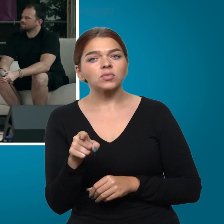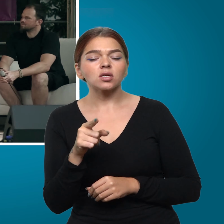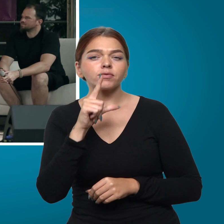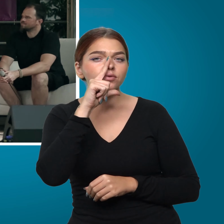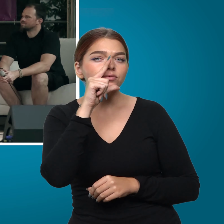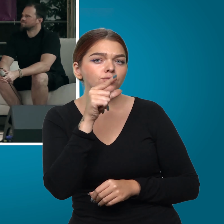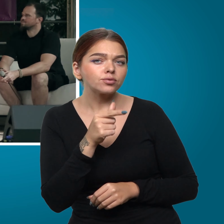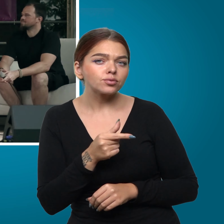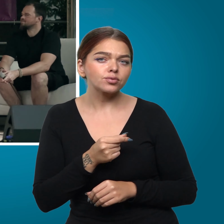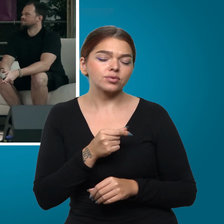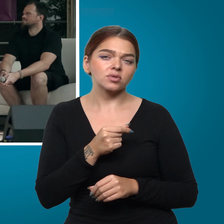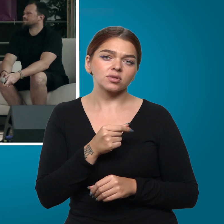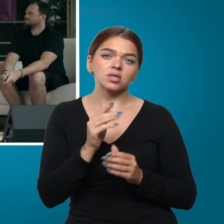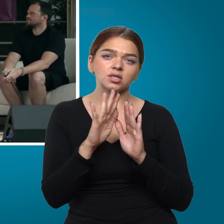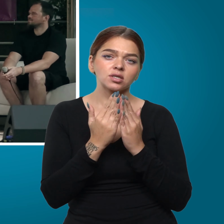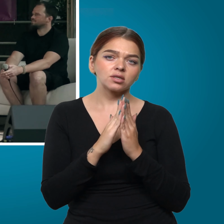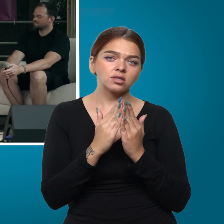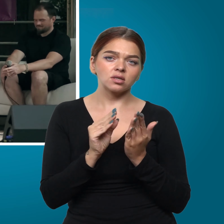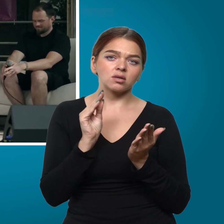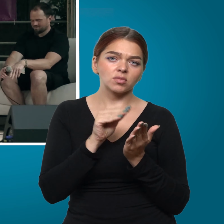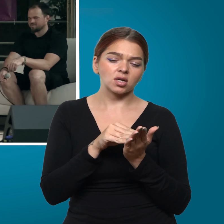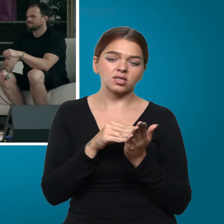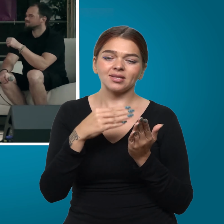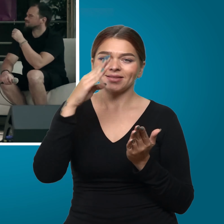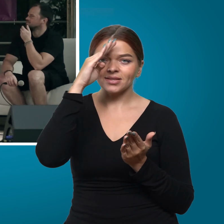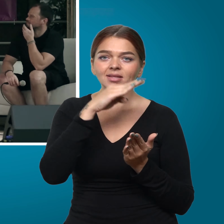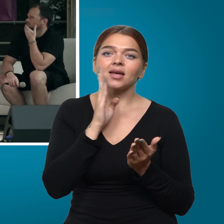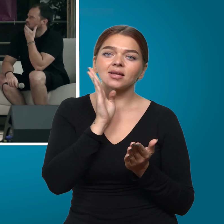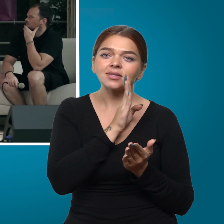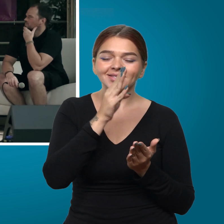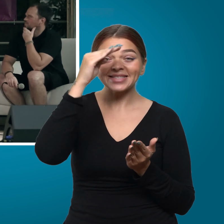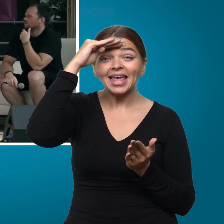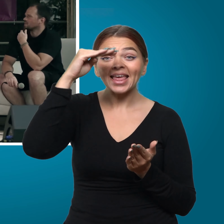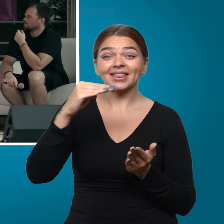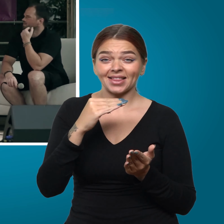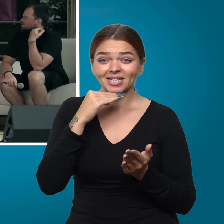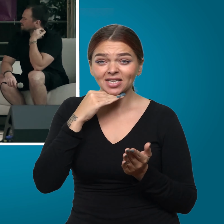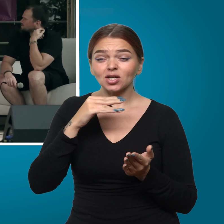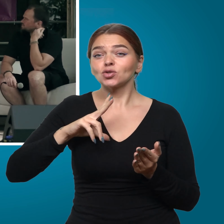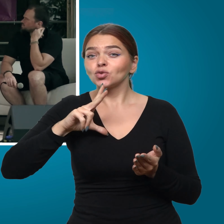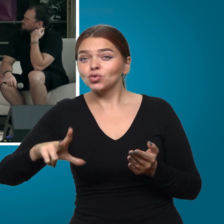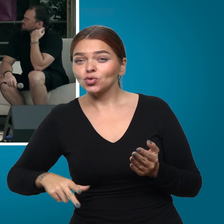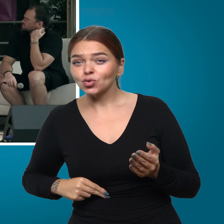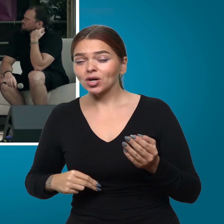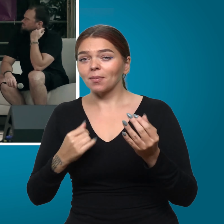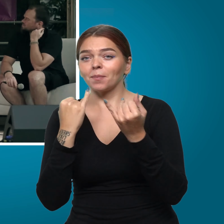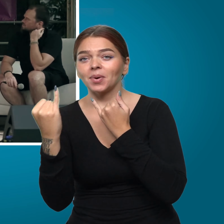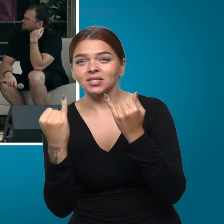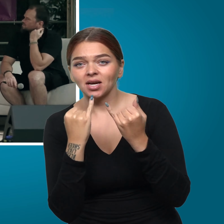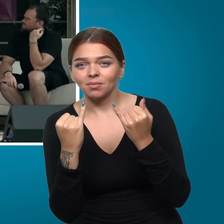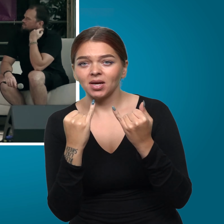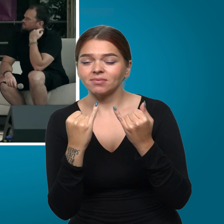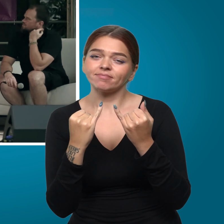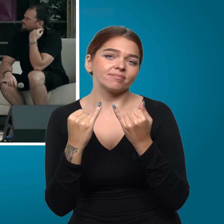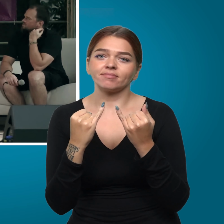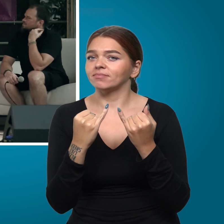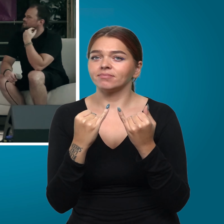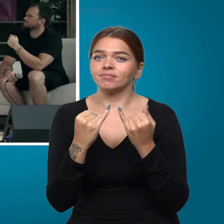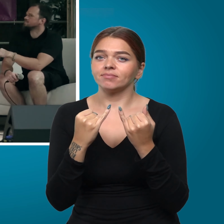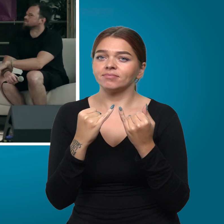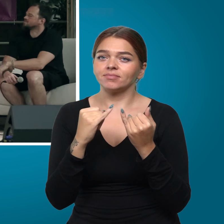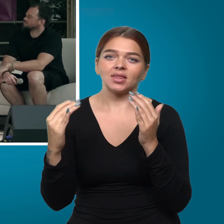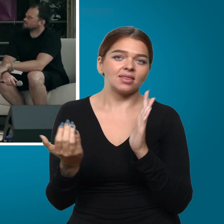kad taip ir nepasikalba tėtis su dukra, nors taip smarkiai siekia šito pokalbio ir taip neprikišamai, neįkyriai, bet